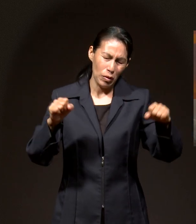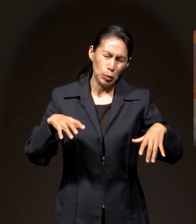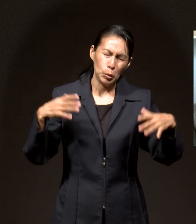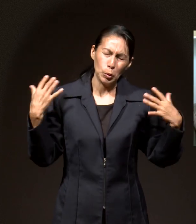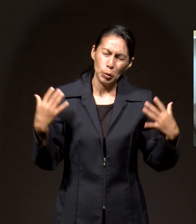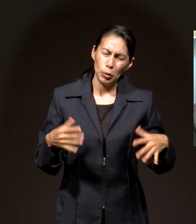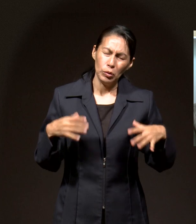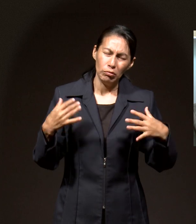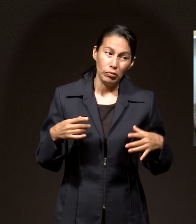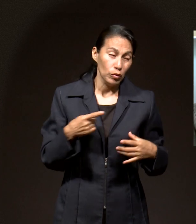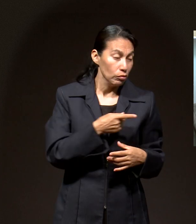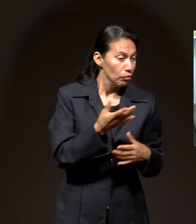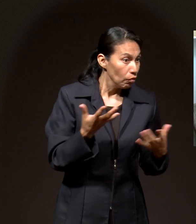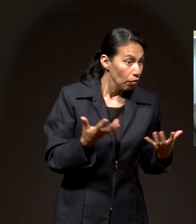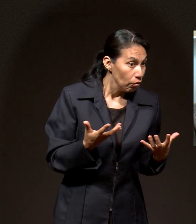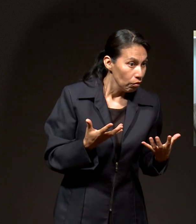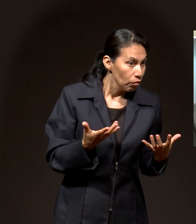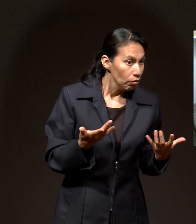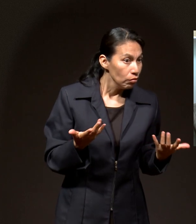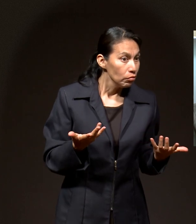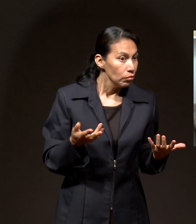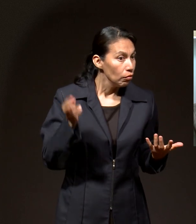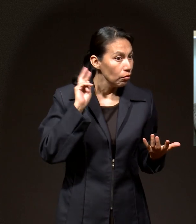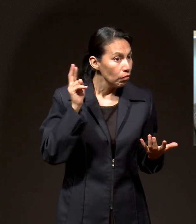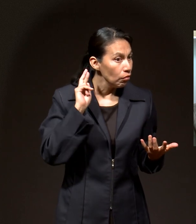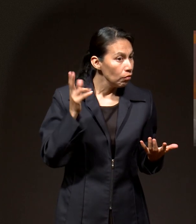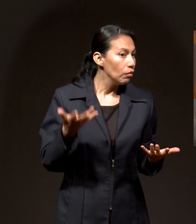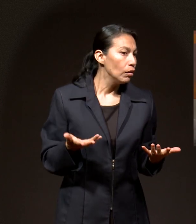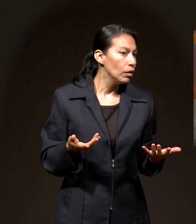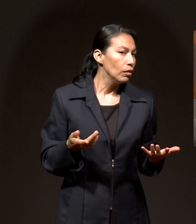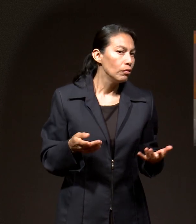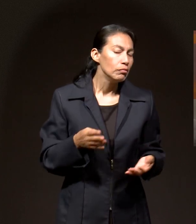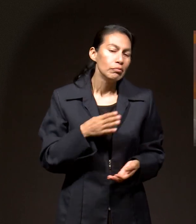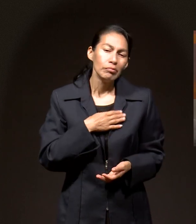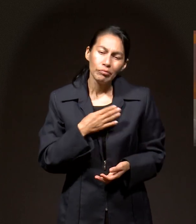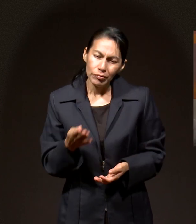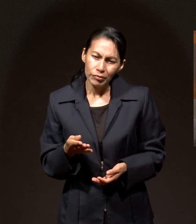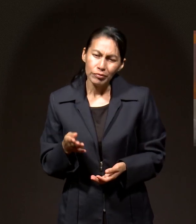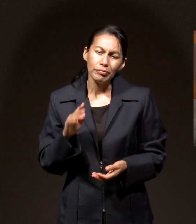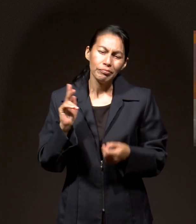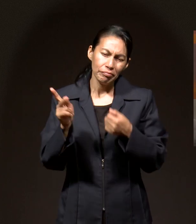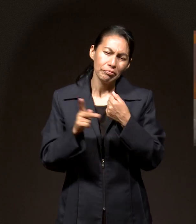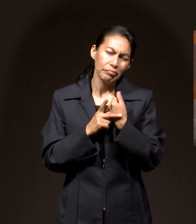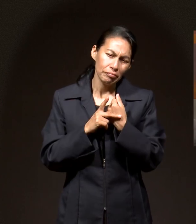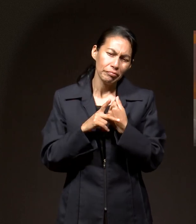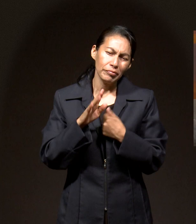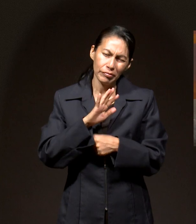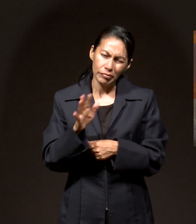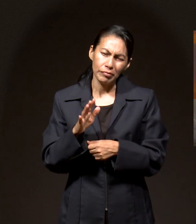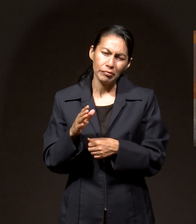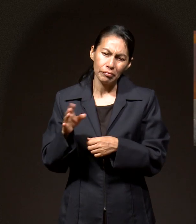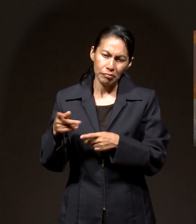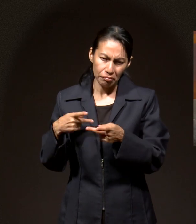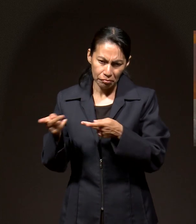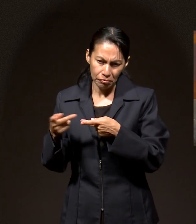¿Y qué hacen cuando vienen las alarmas, digamos? Es un país ya preparado para esto, tienen